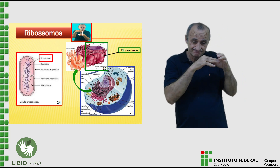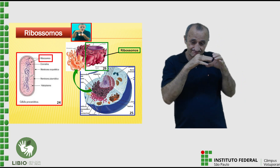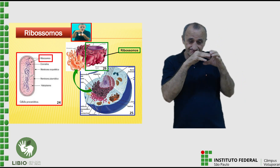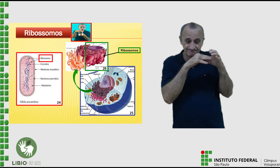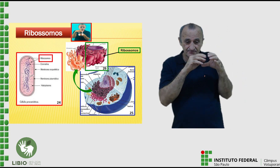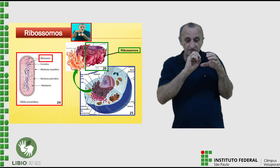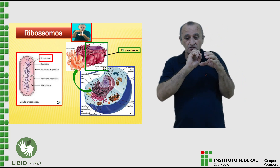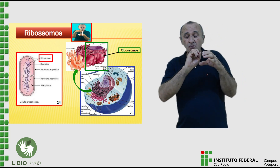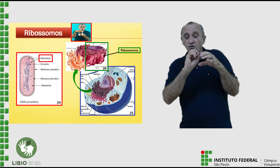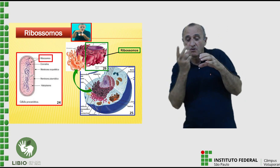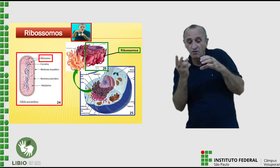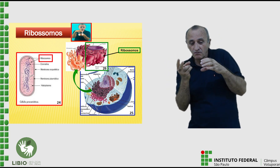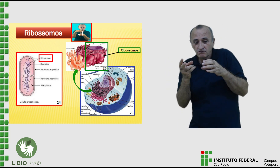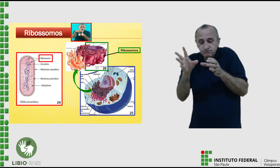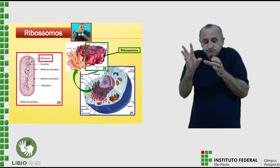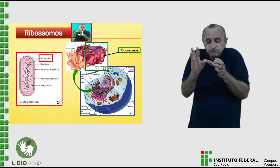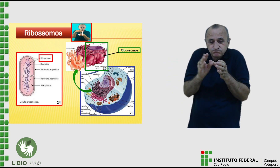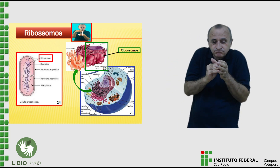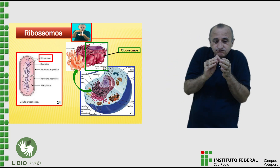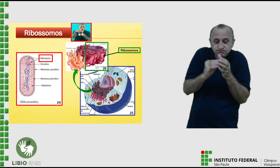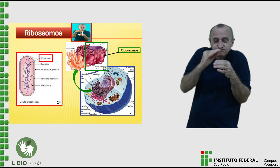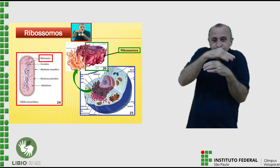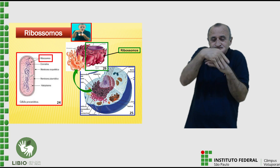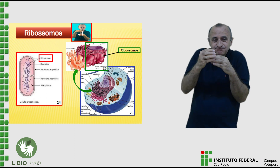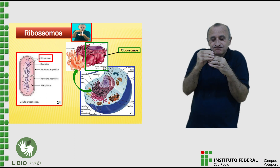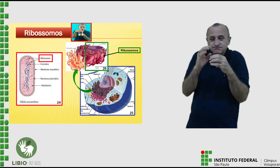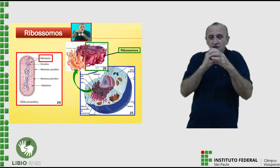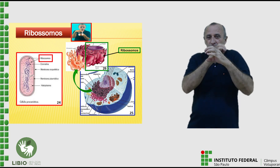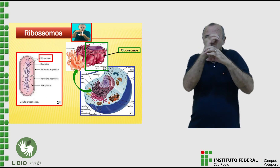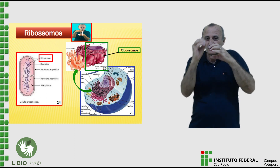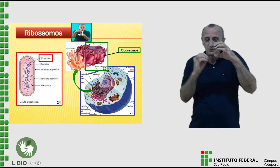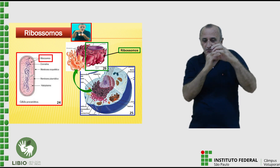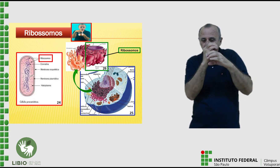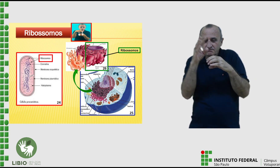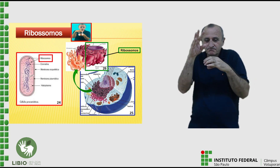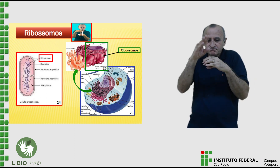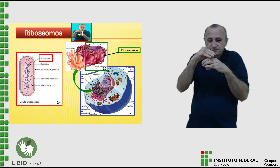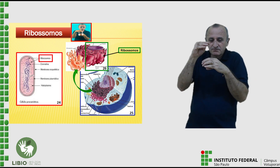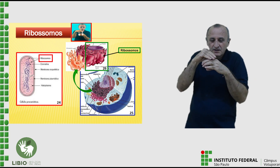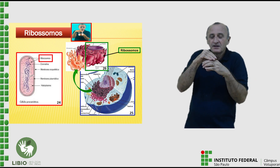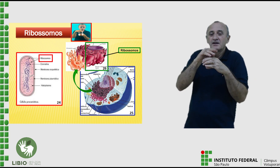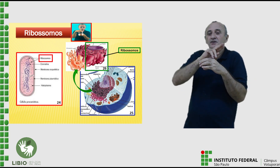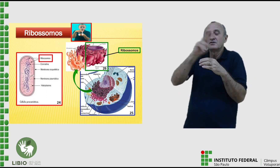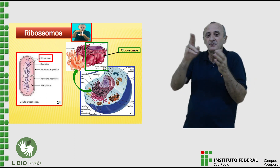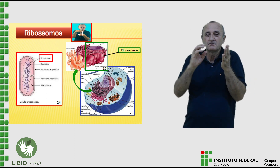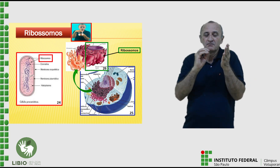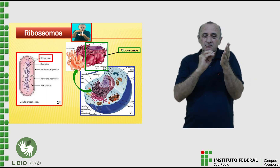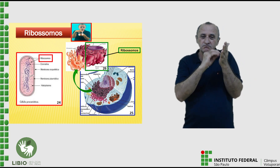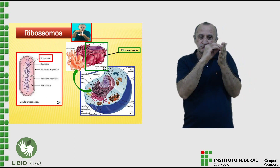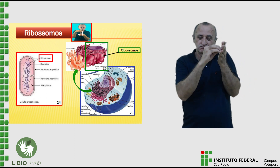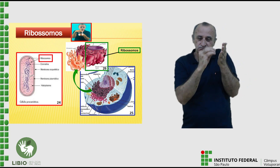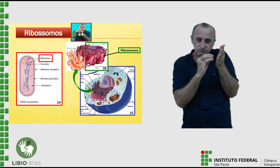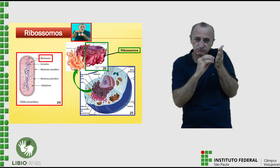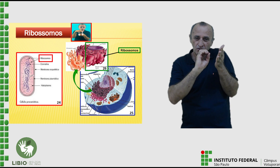ribossomos livres no citoplasma ou podem estar aderidos na membrana de